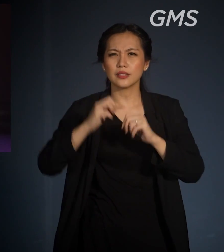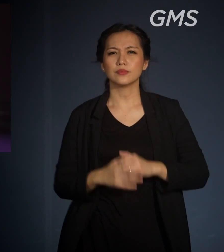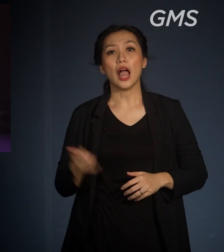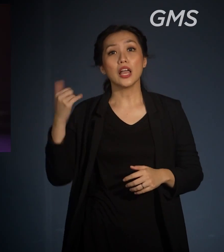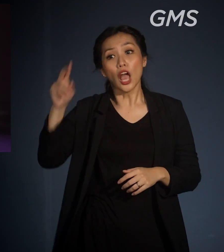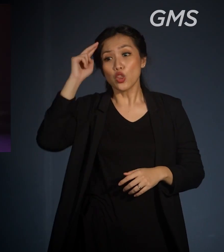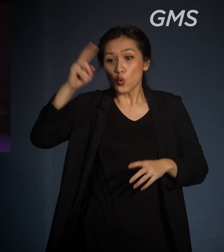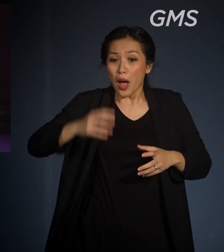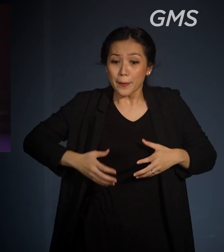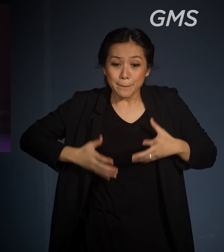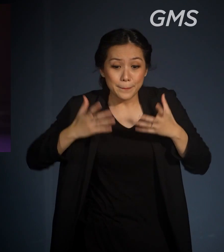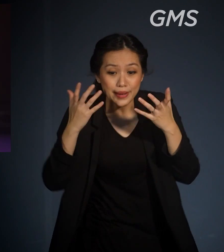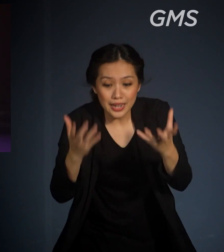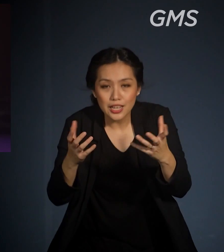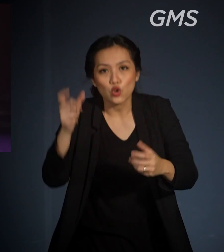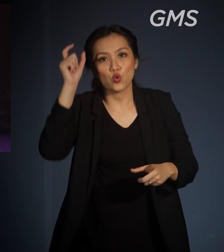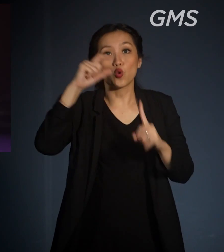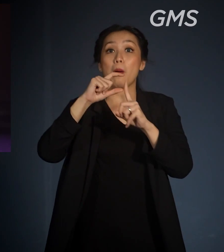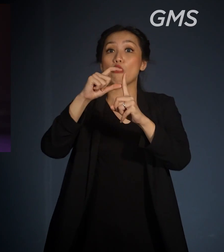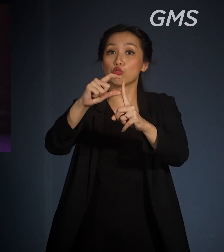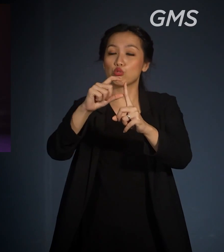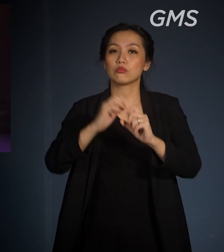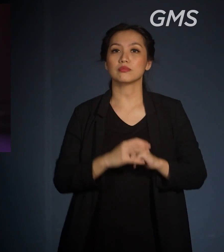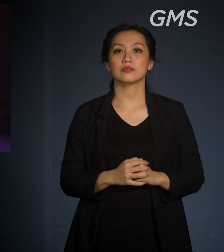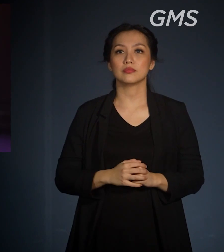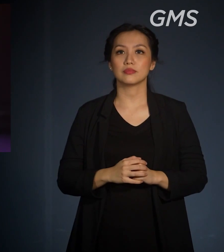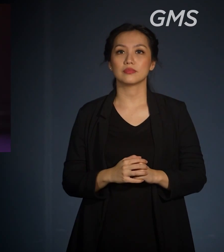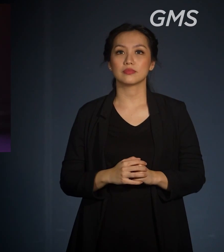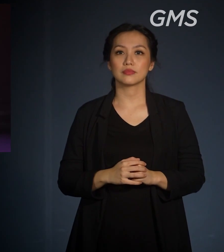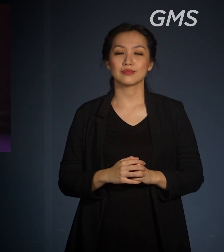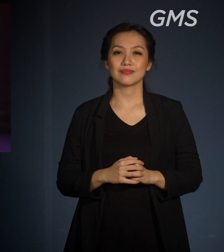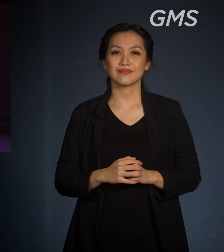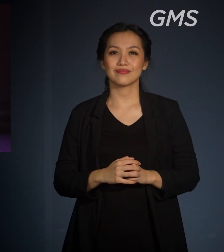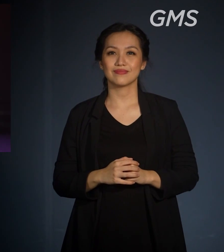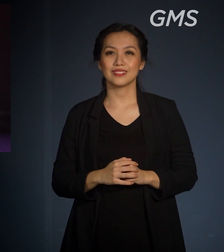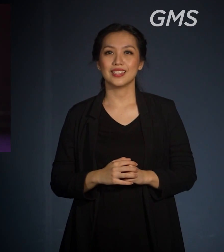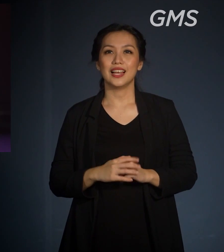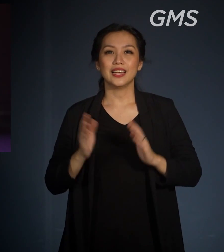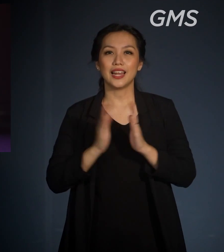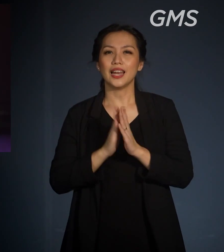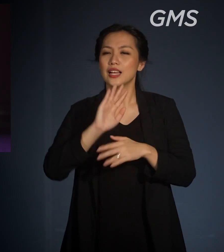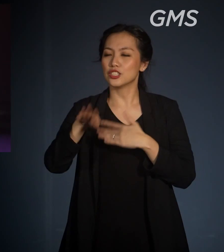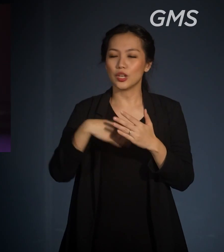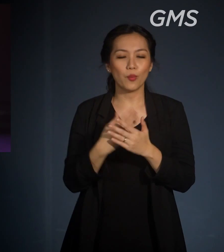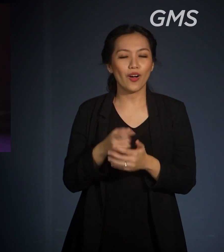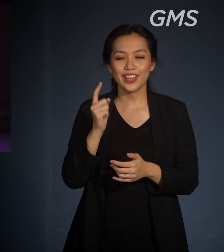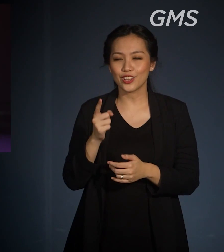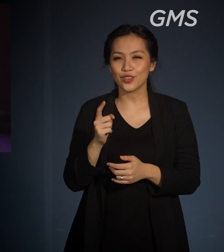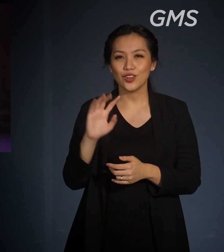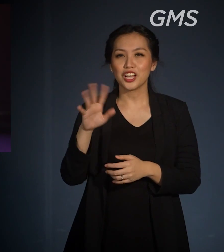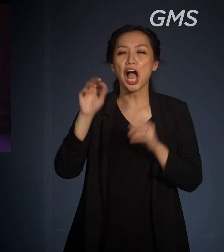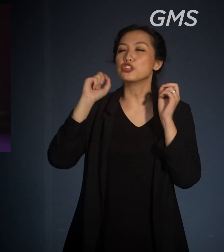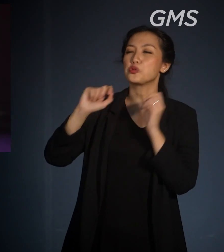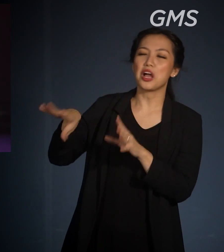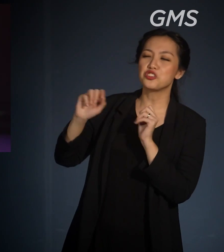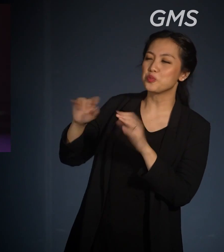letakkan dalam diri Paulus. Dan Paulus berani katakan semuanya itu tidak sia-sia. Dan apa yang